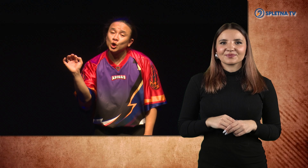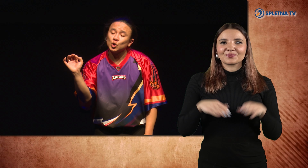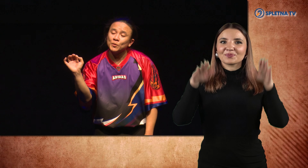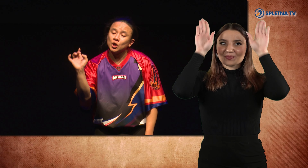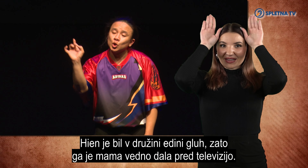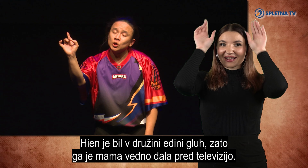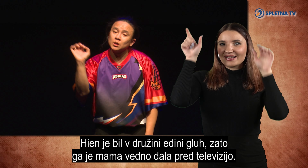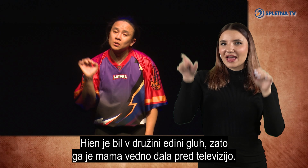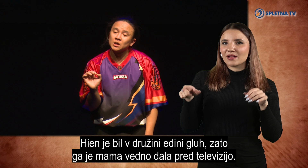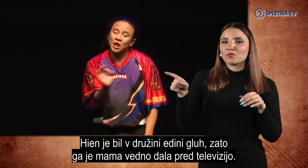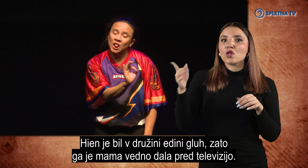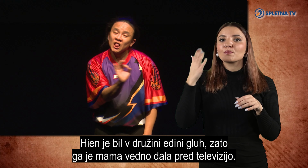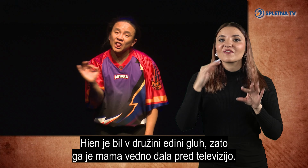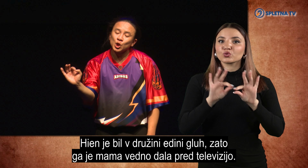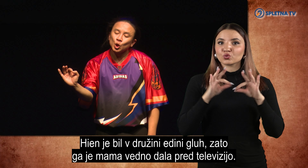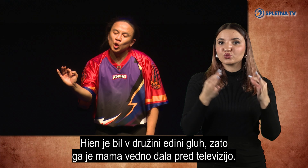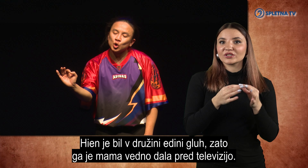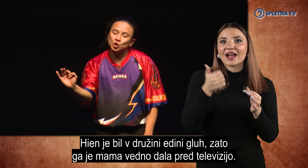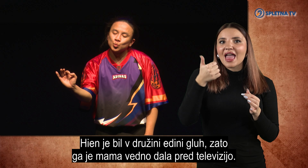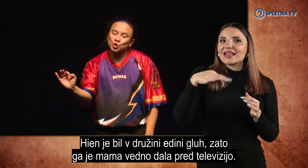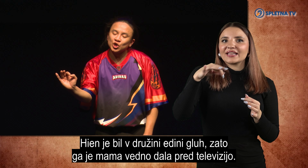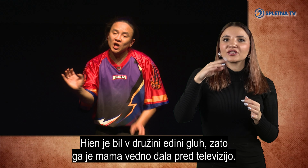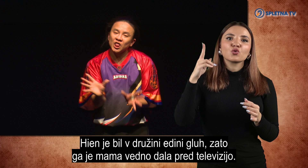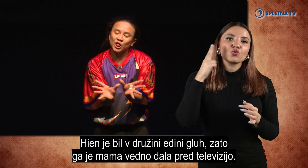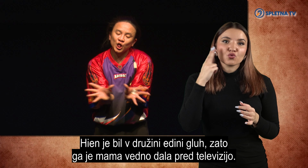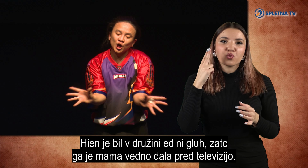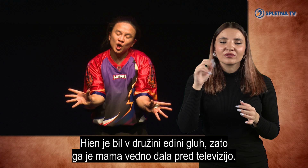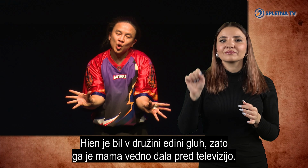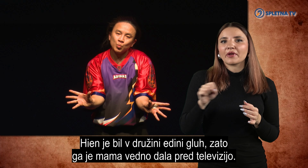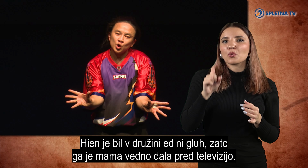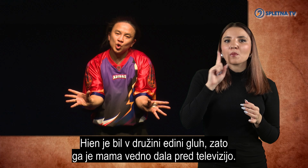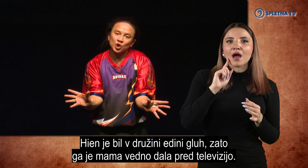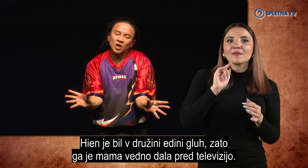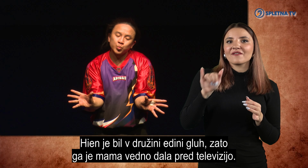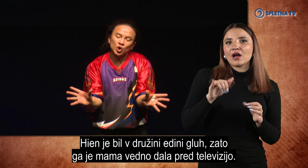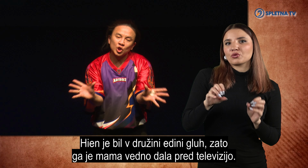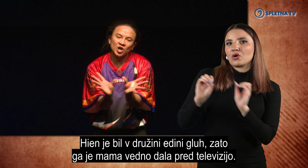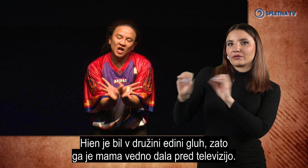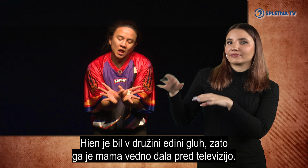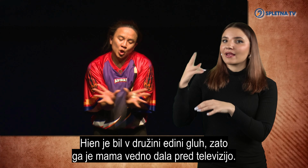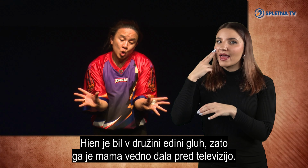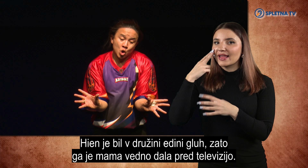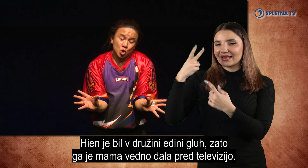Hien je bil v družini edini gluh, zato ga je mama vedno dala pred televizijo.